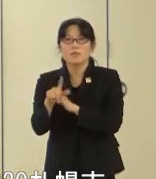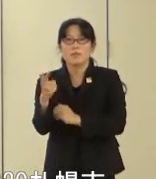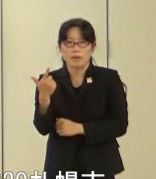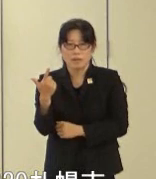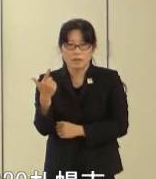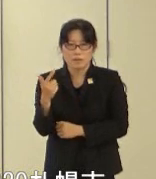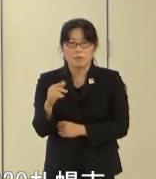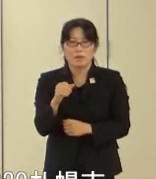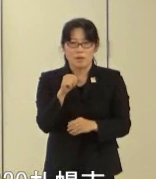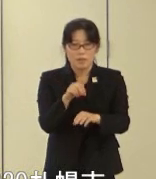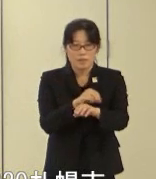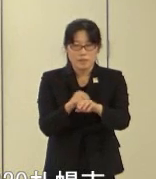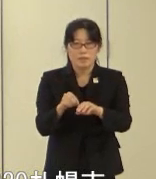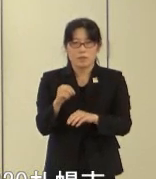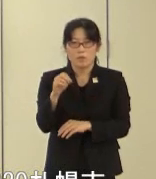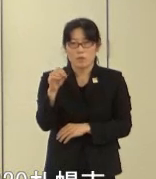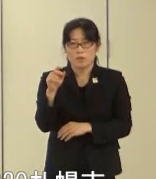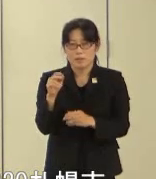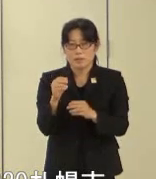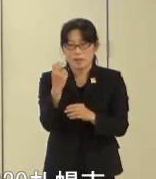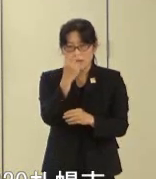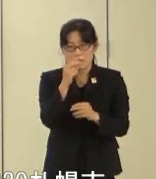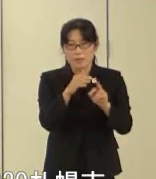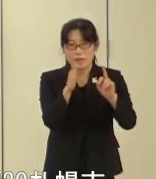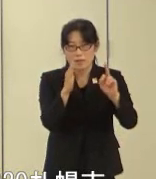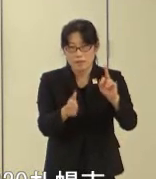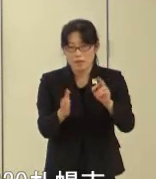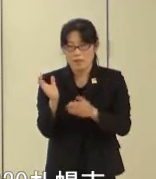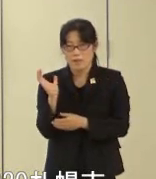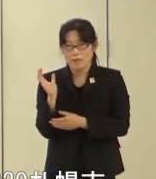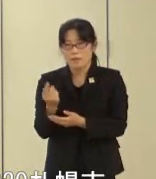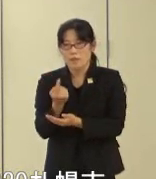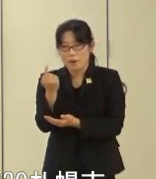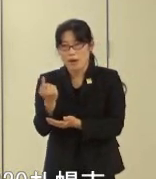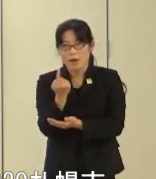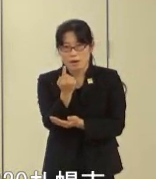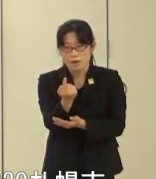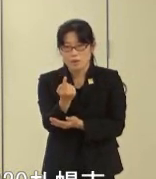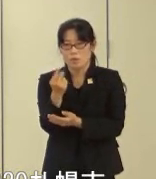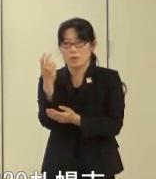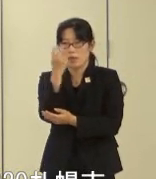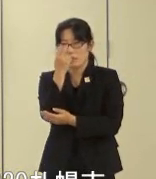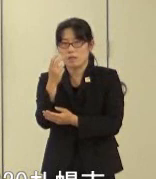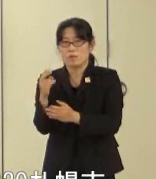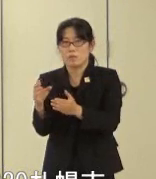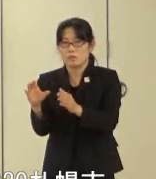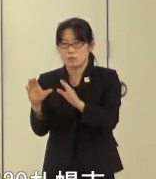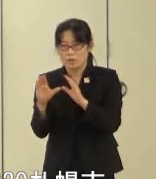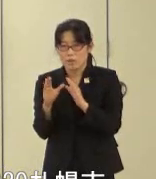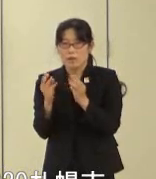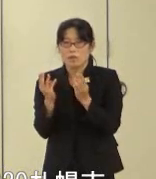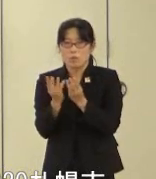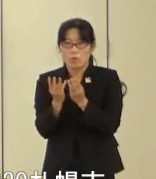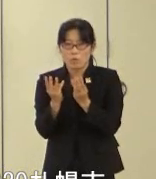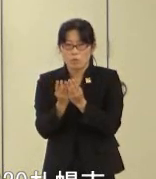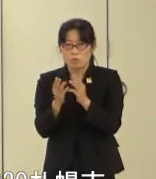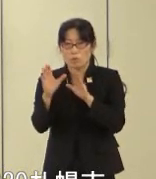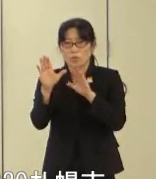臨時のセンターと出前の検査、この状況の、これまでの検査状況